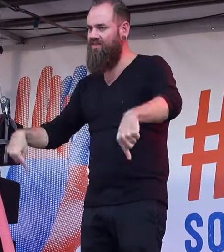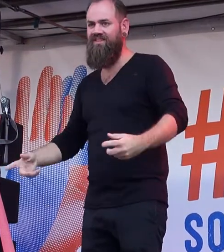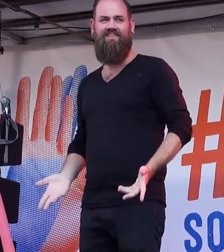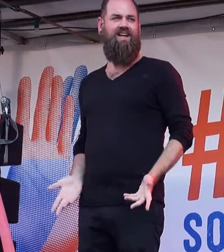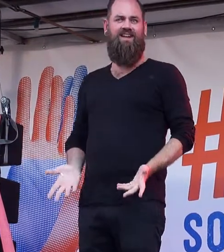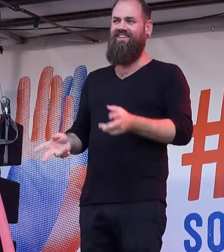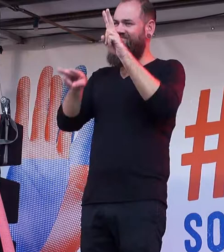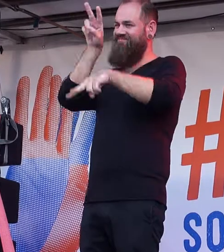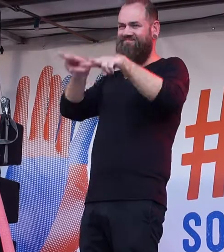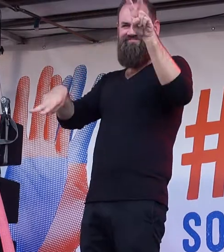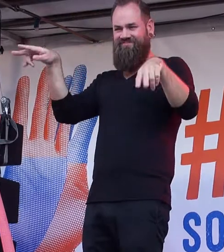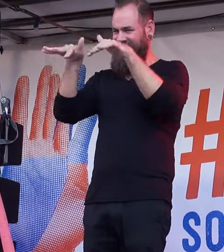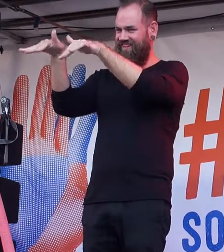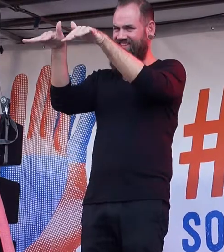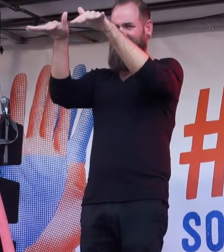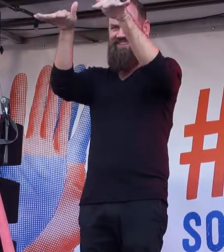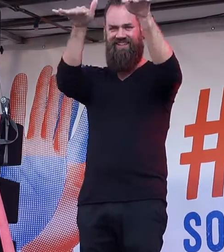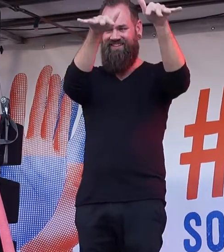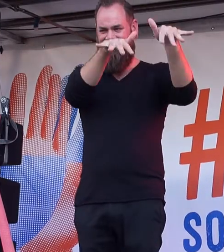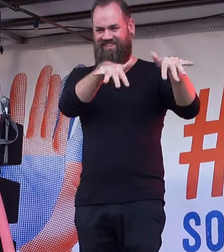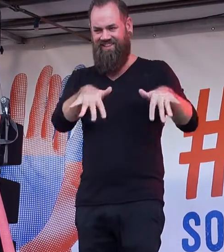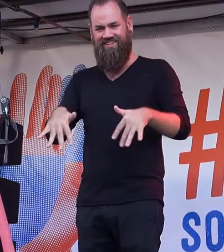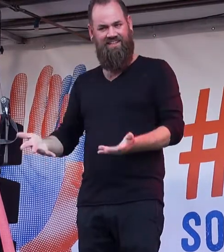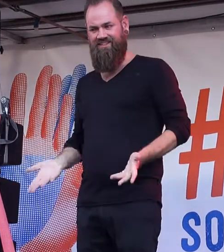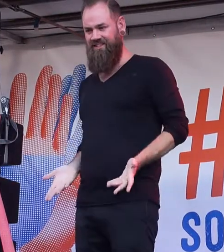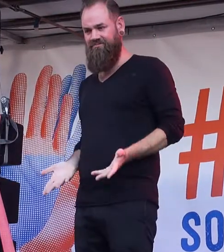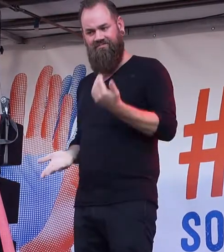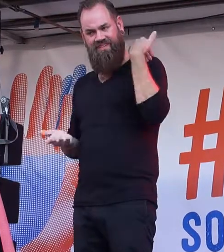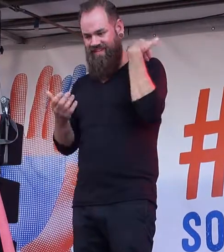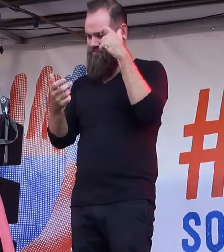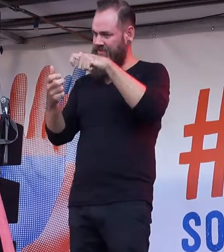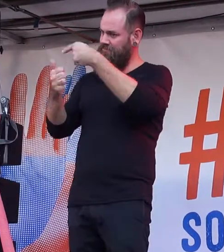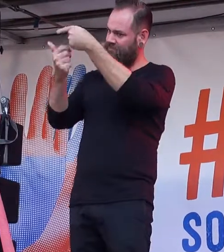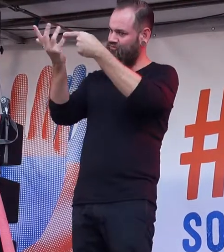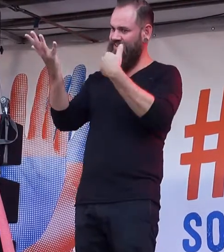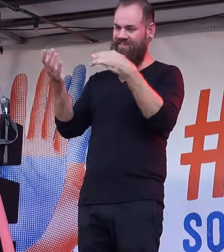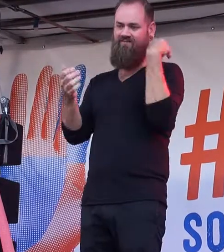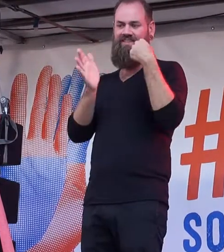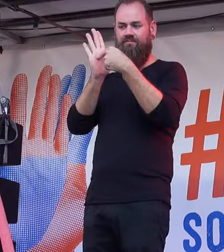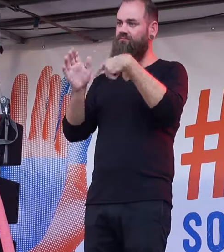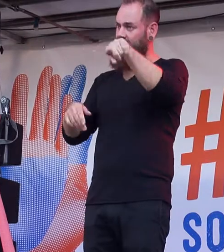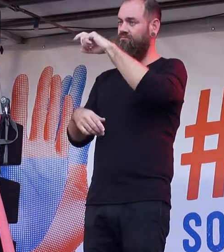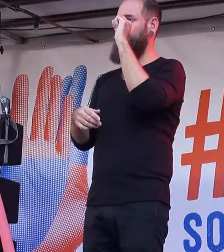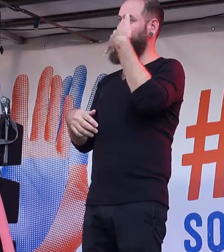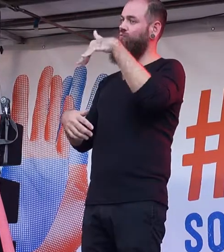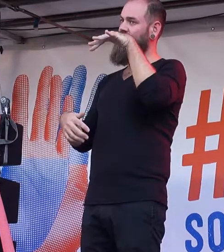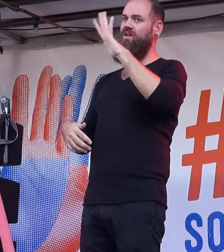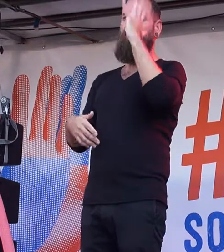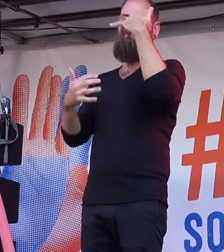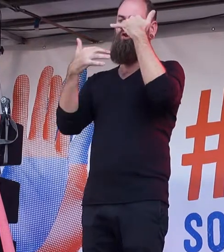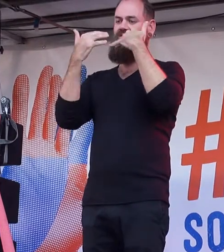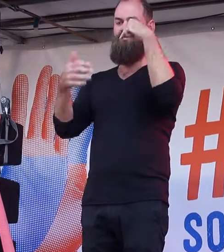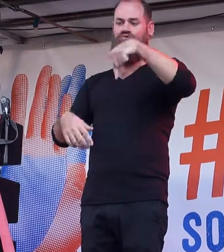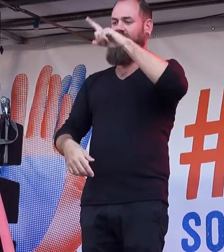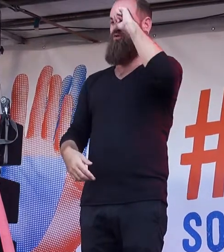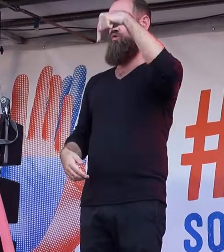All diese Erfolgsgeschichten, der Beitrag der Community, die sich POC-Community, People of Color nennt,